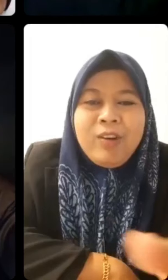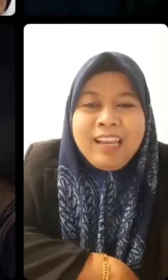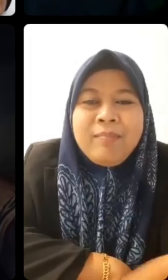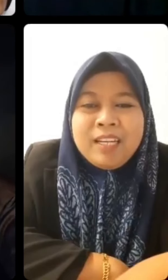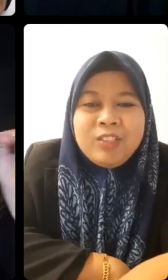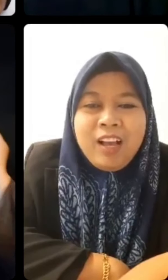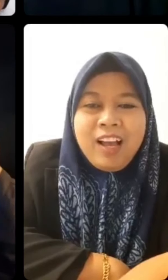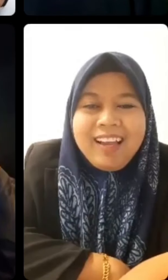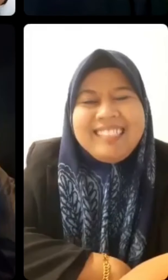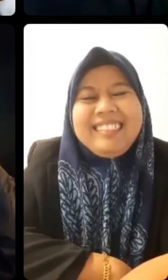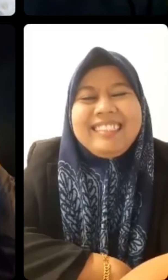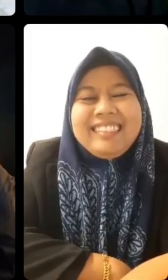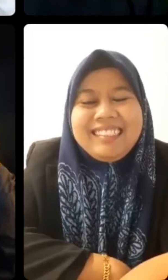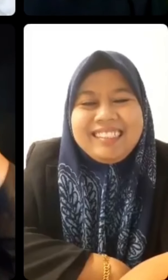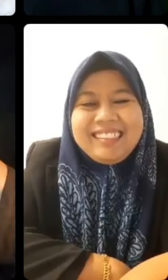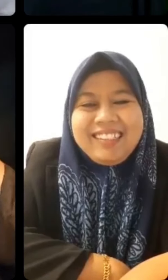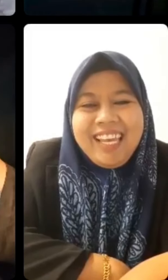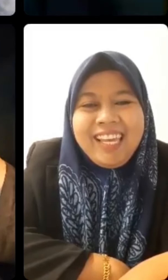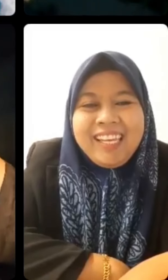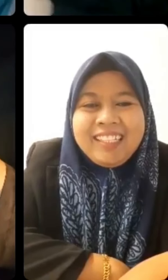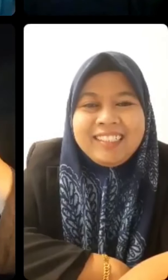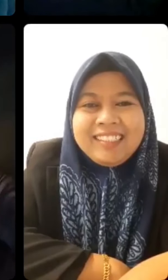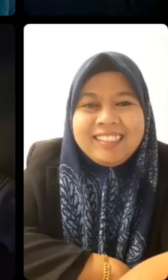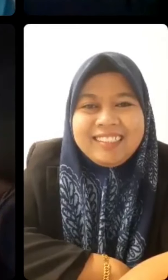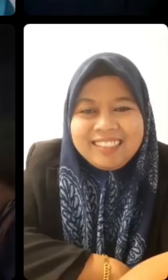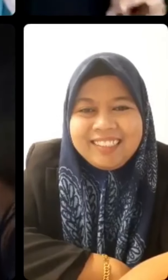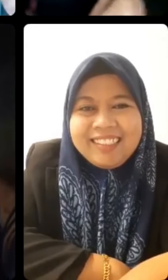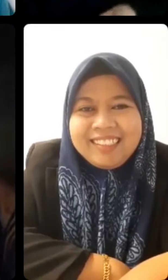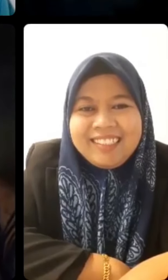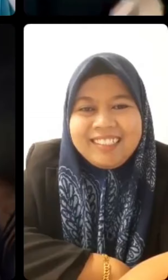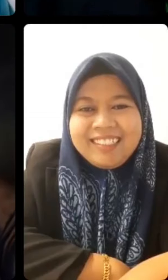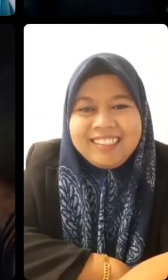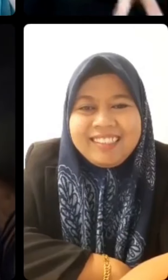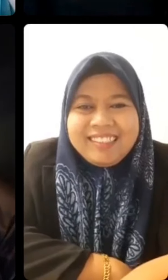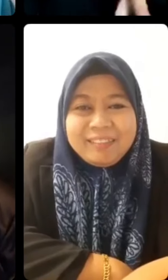pun nak bagi orang lain gembira juga. Okay.